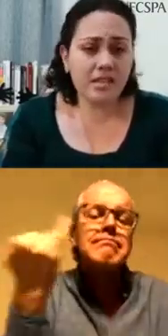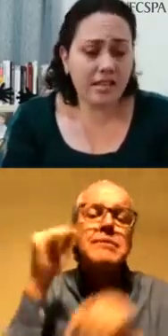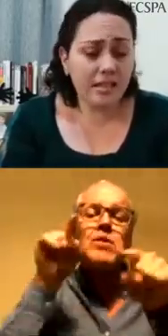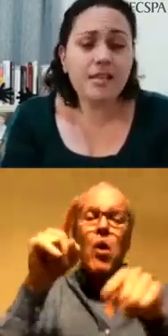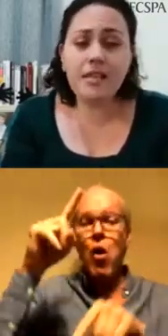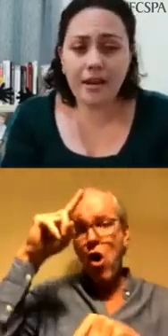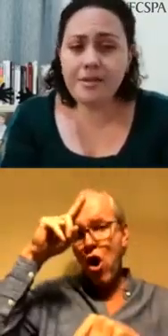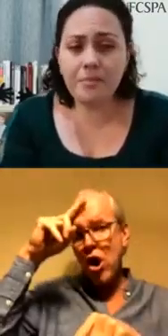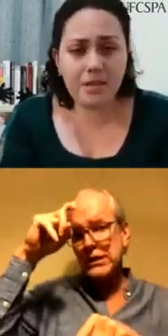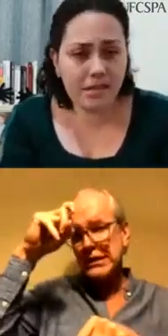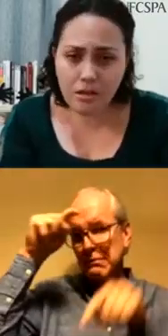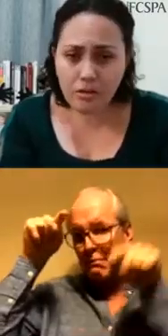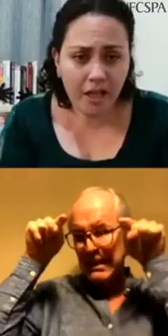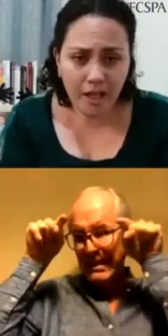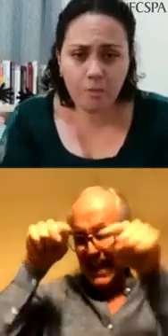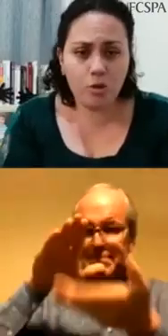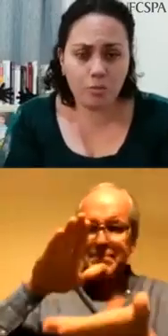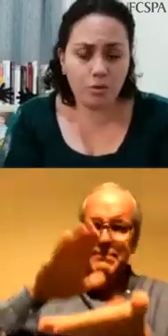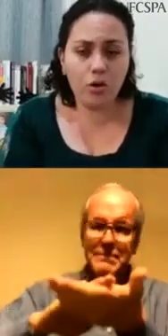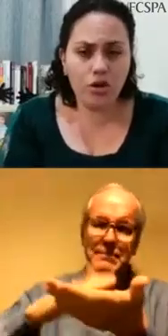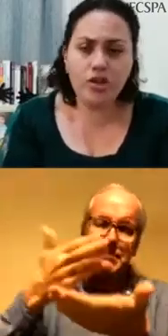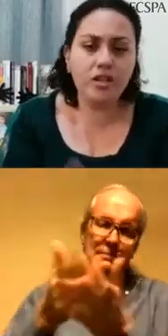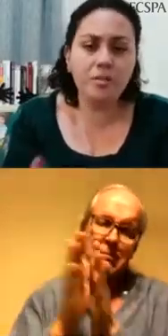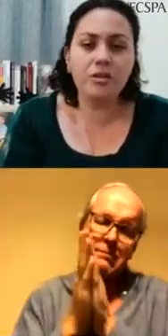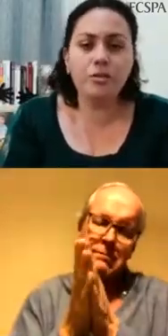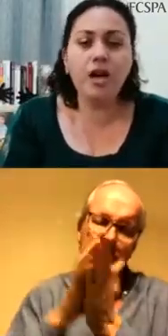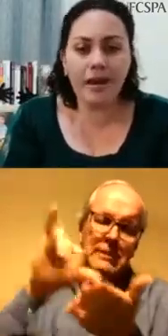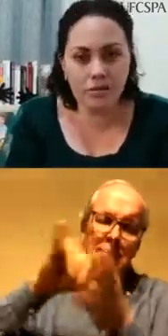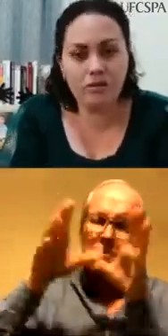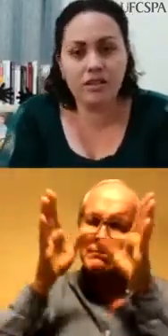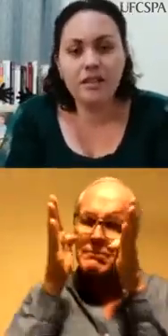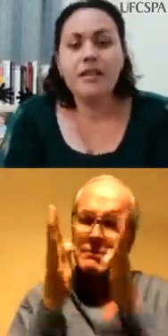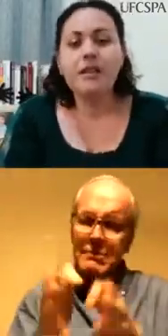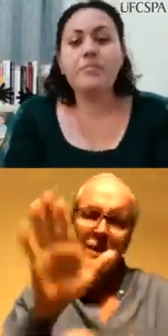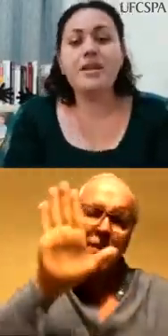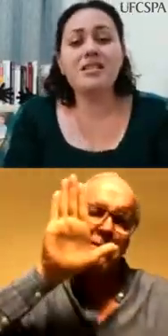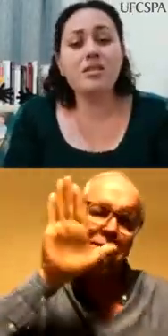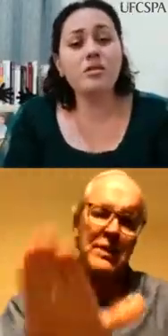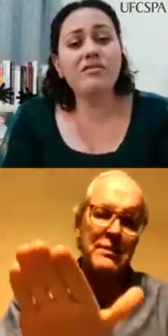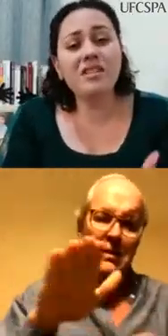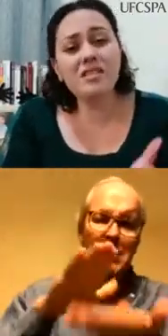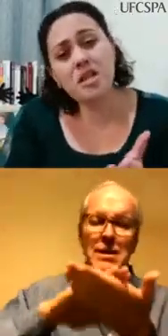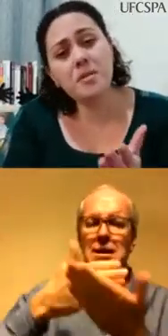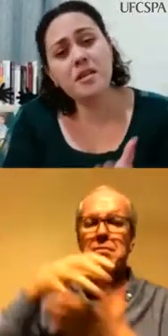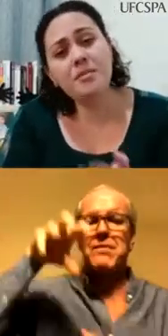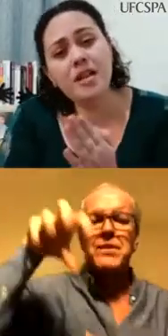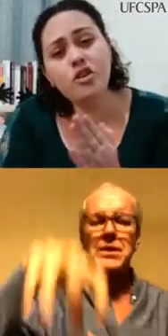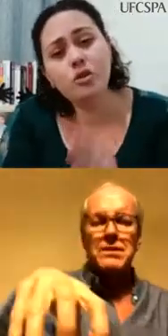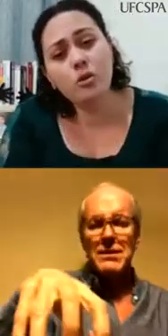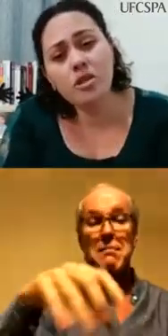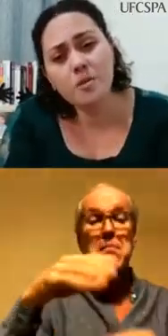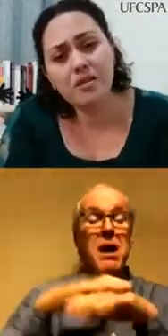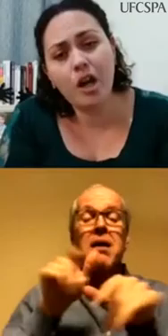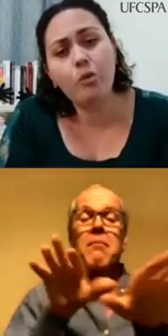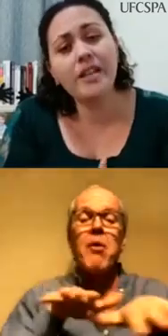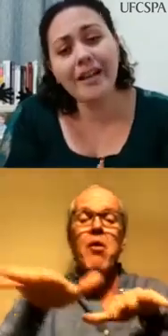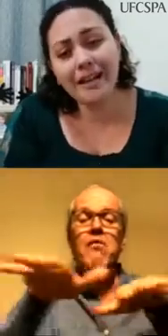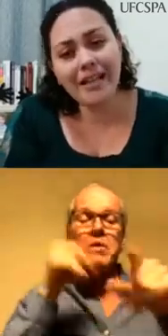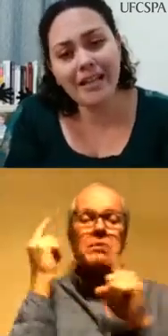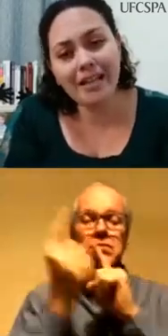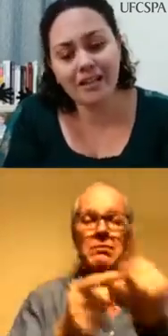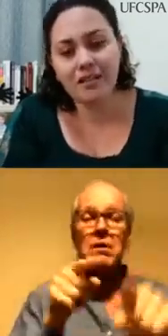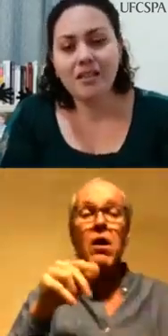Às vezes é necessário, sim, a presença do intérprete, por lógica, dependendo do caso, né? Mas isso deveria ser responsabilidade do hospital